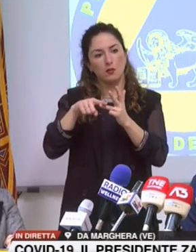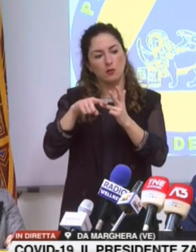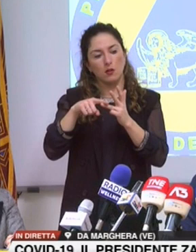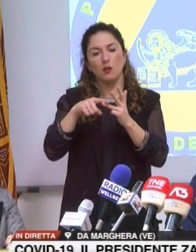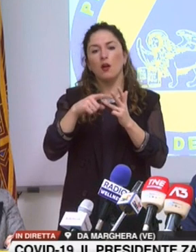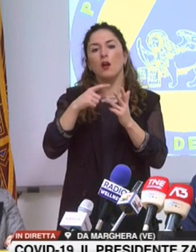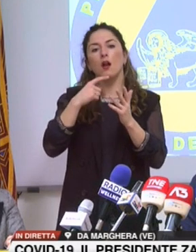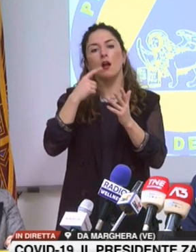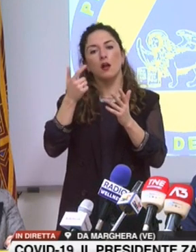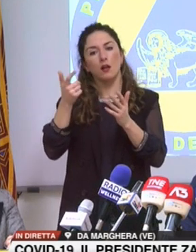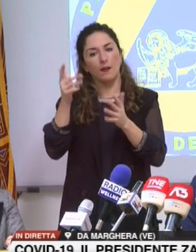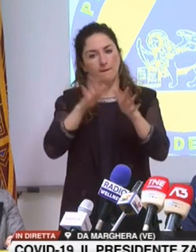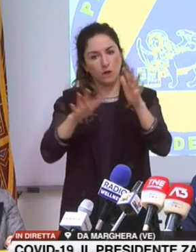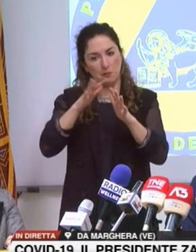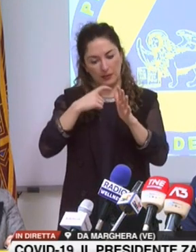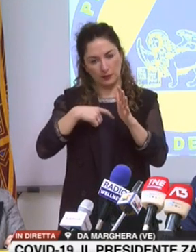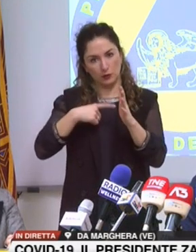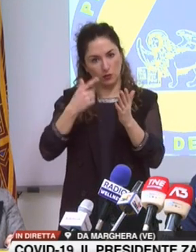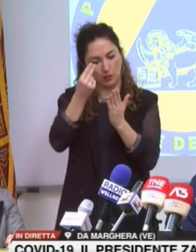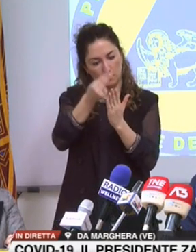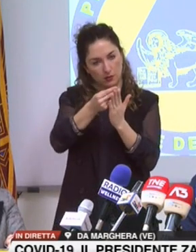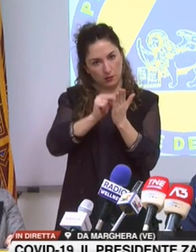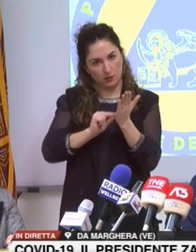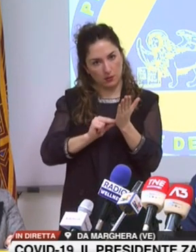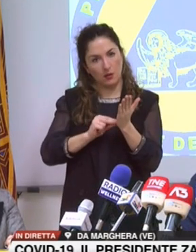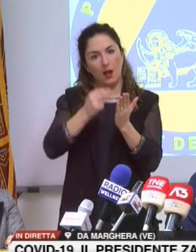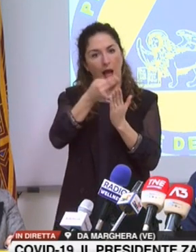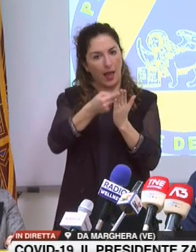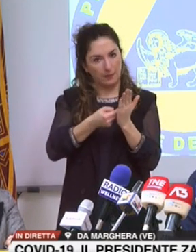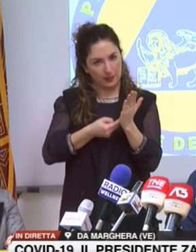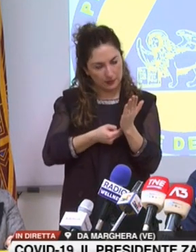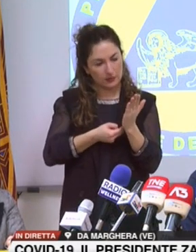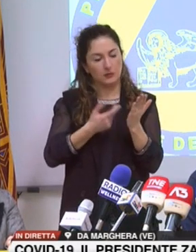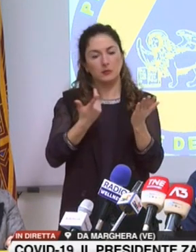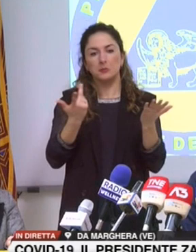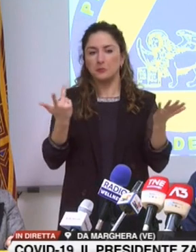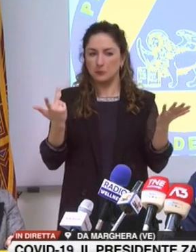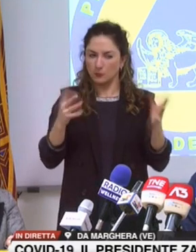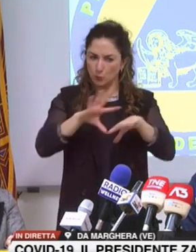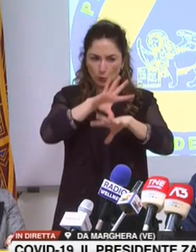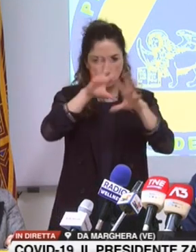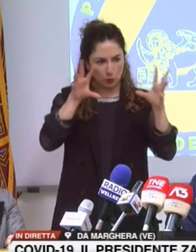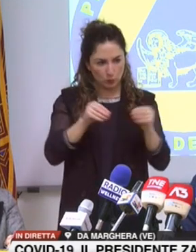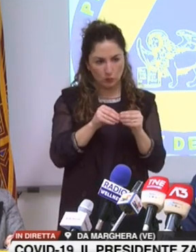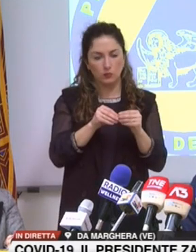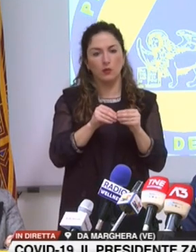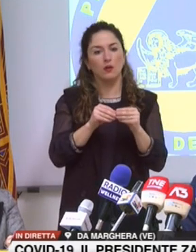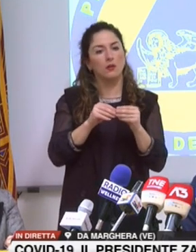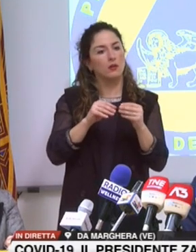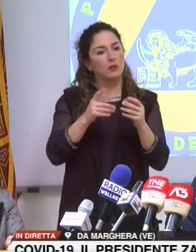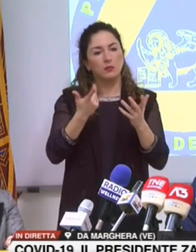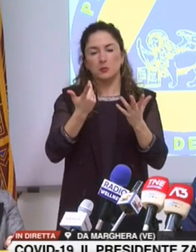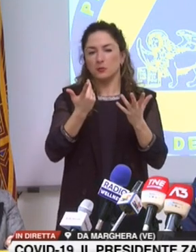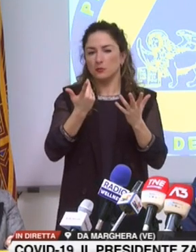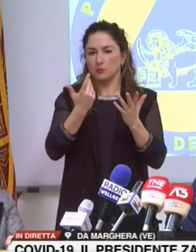della raccolta delle informazioni cliniche del soggetto che si presta a essere vaccinato. Ha integrato tutto lo storico delle vaccinazioni,